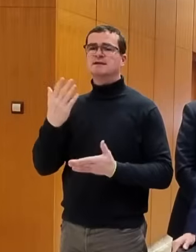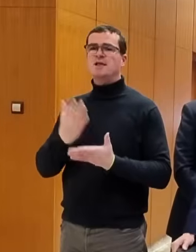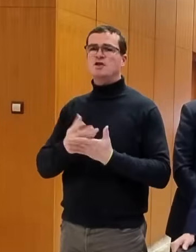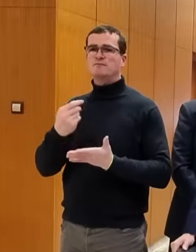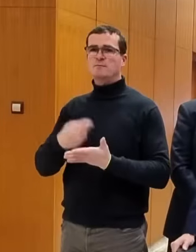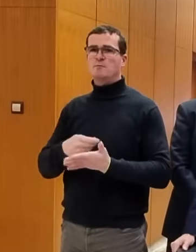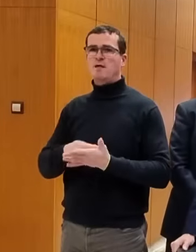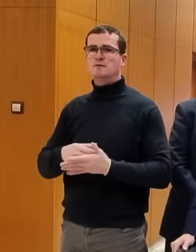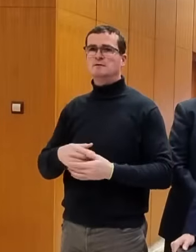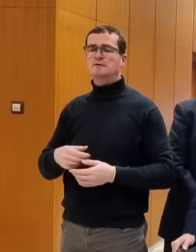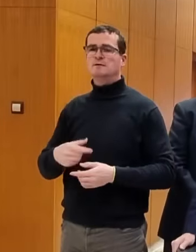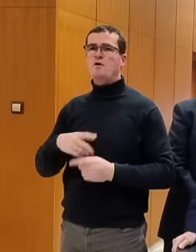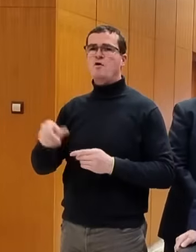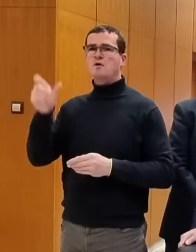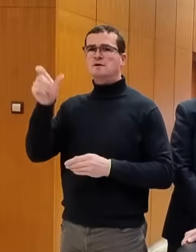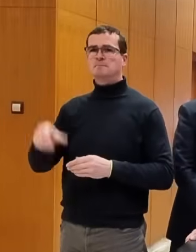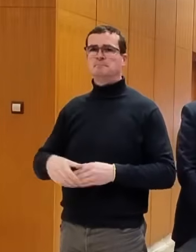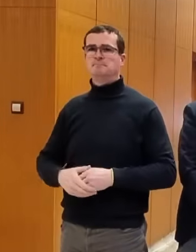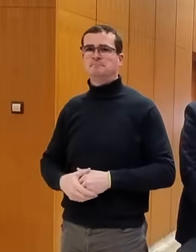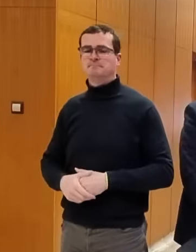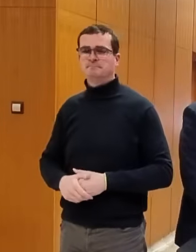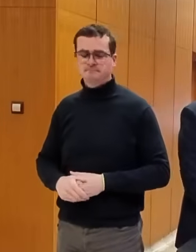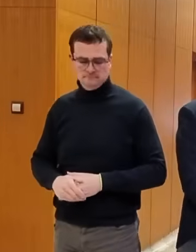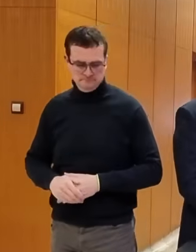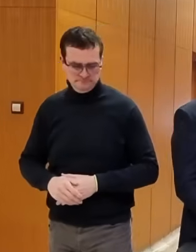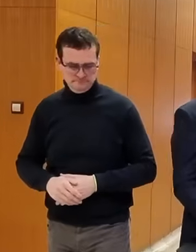našich bratov Českej republiky.